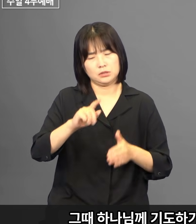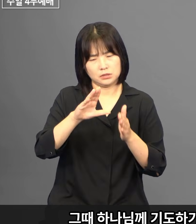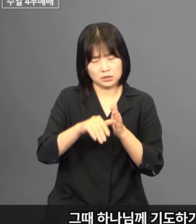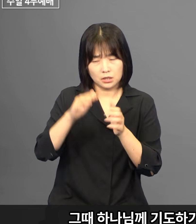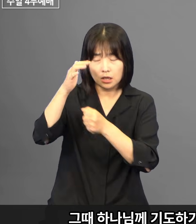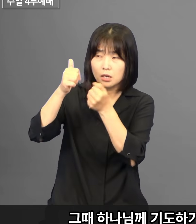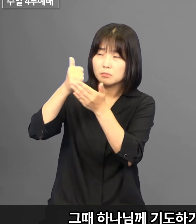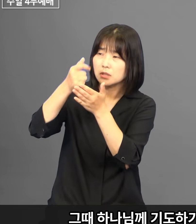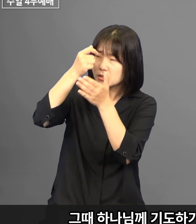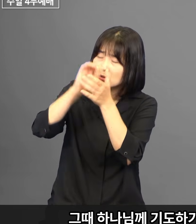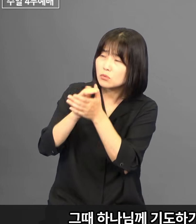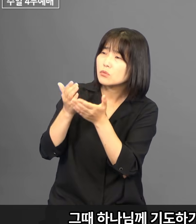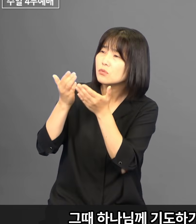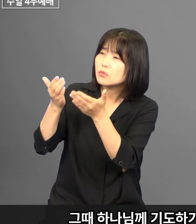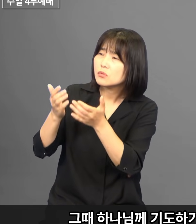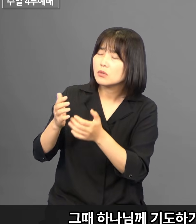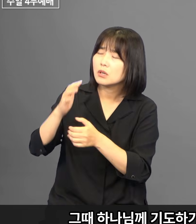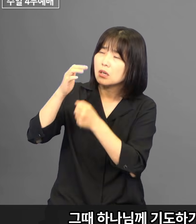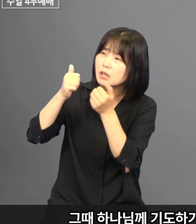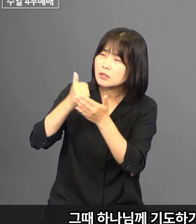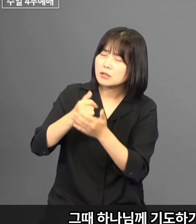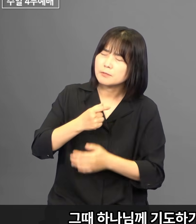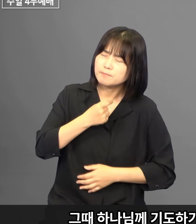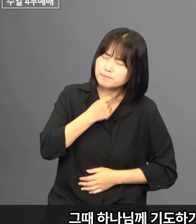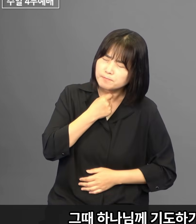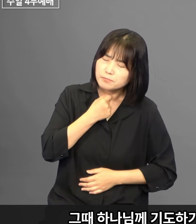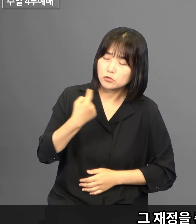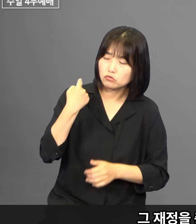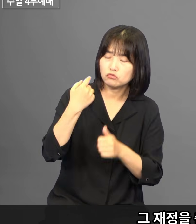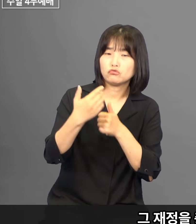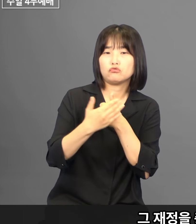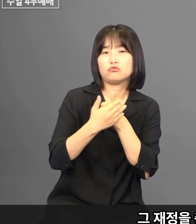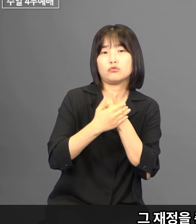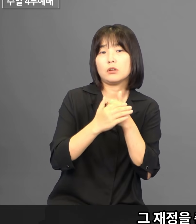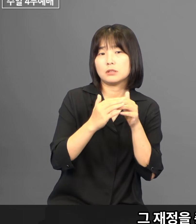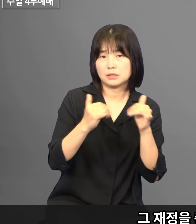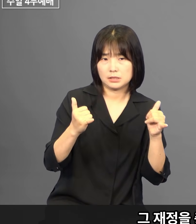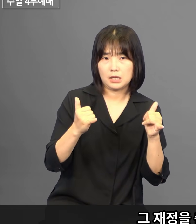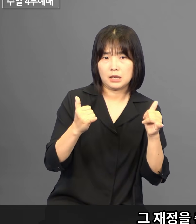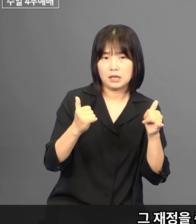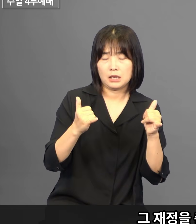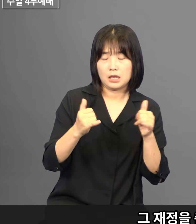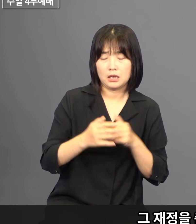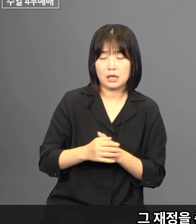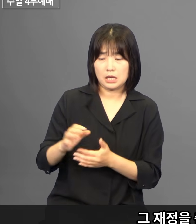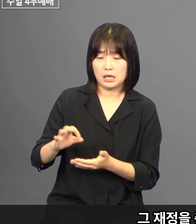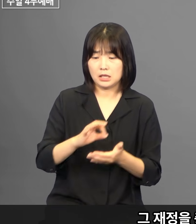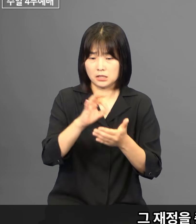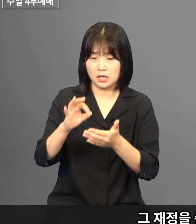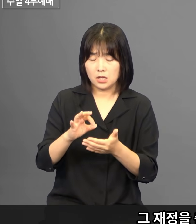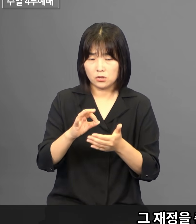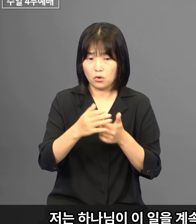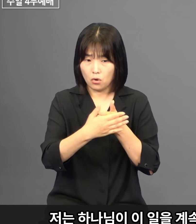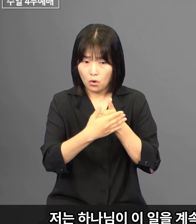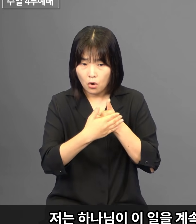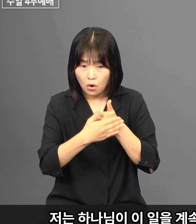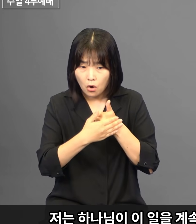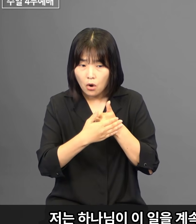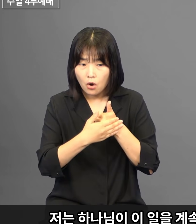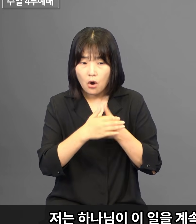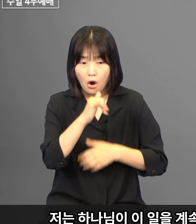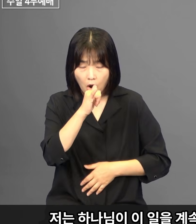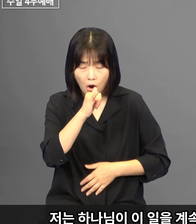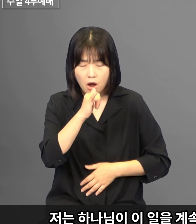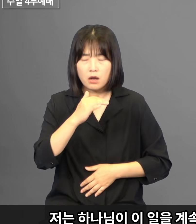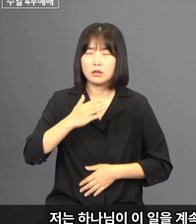기도하기를, 하나님, 자원하는 후원자들이 그 재정을 충당할 수 있게 되면 저는